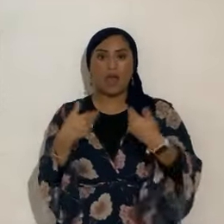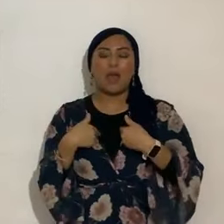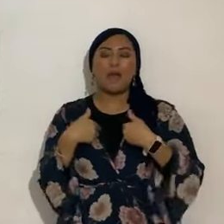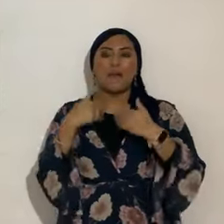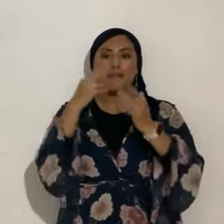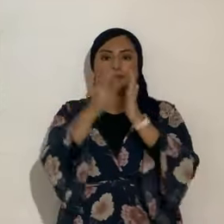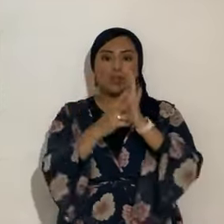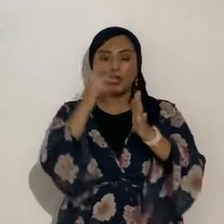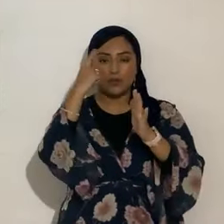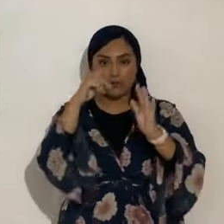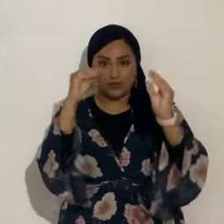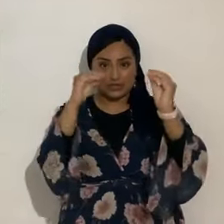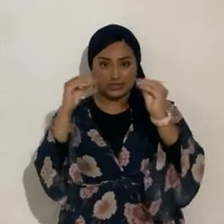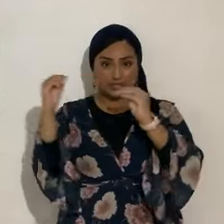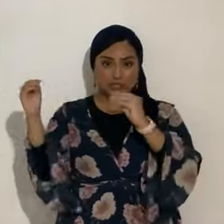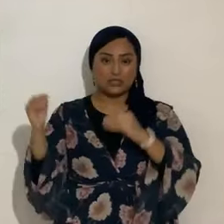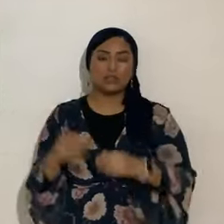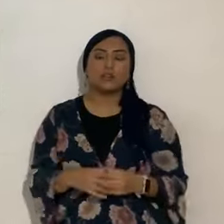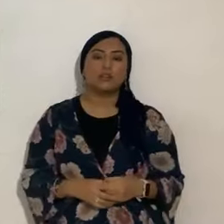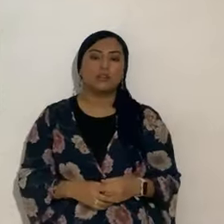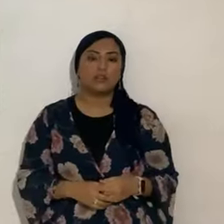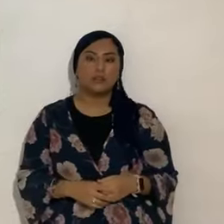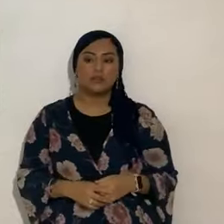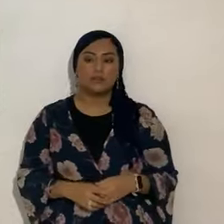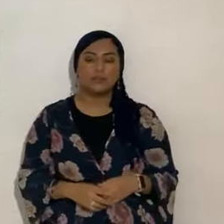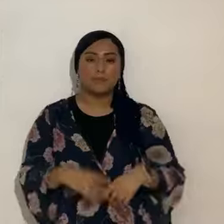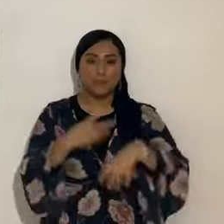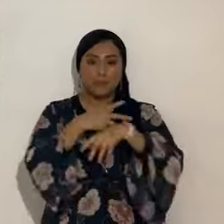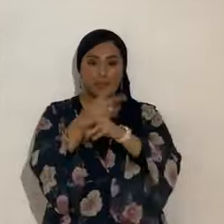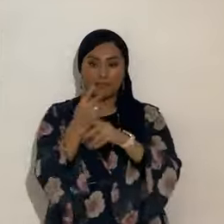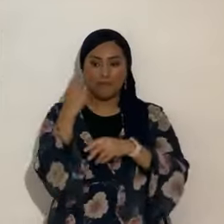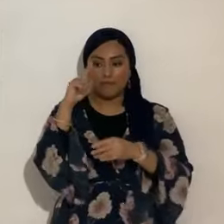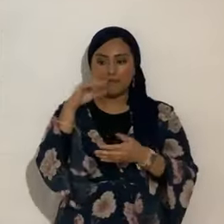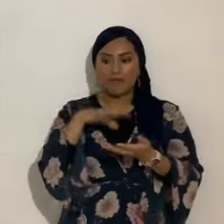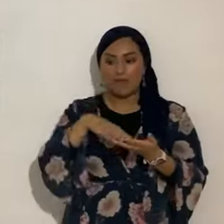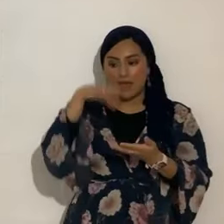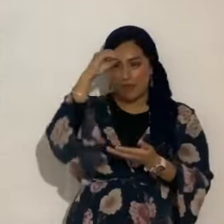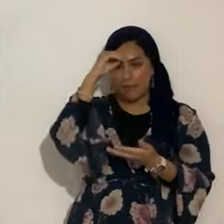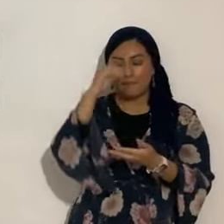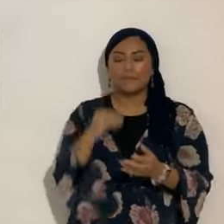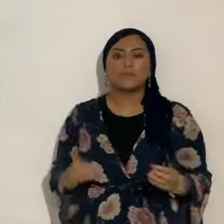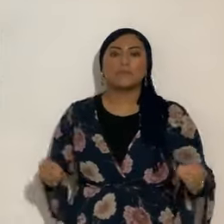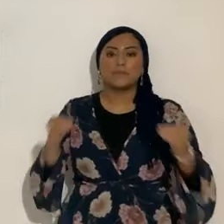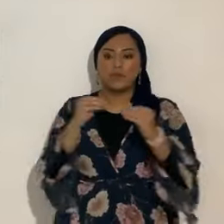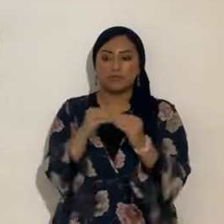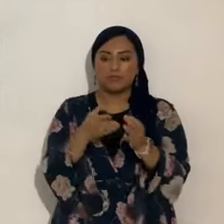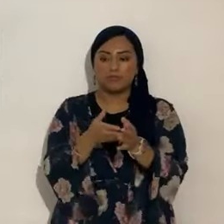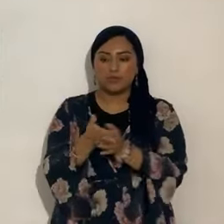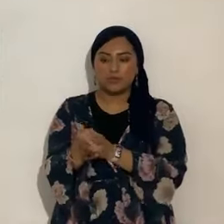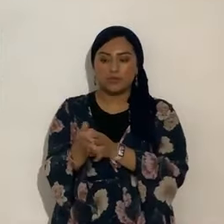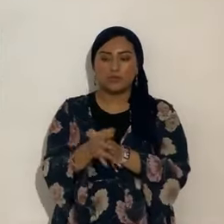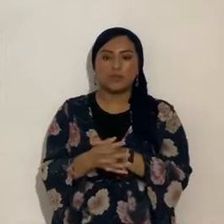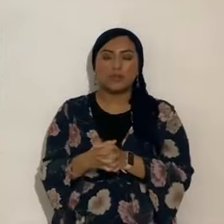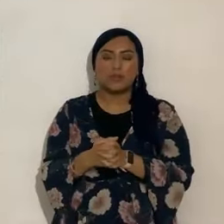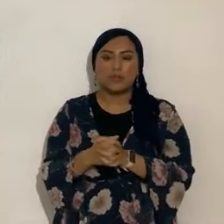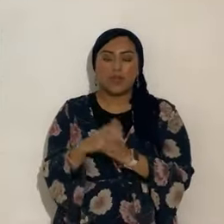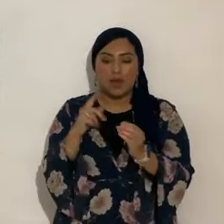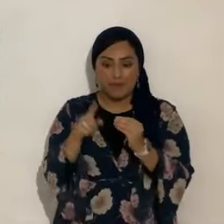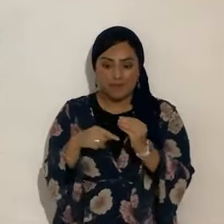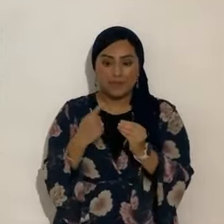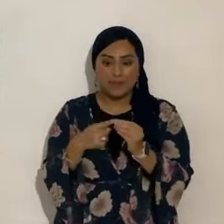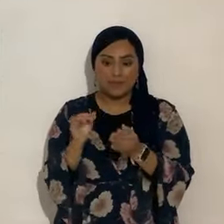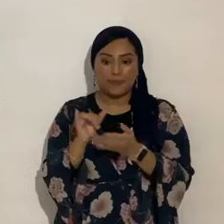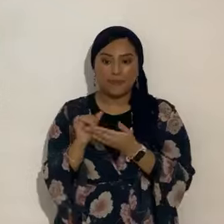para enseñar, pero ya las videollamadas son para seguir aprendiendo cosas más profundas. De eso se trata, para